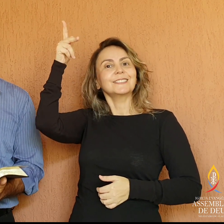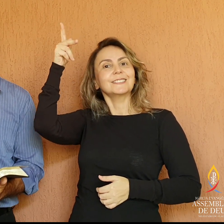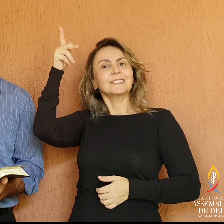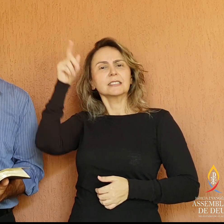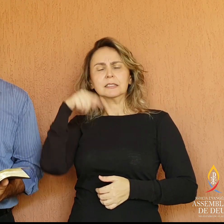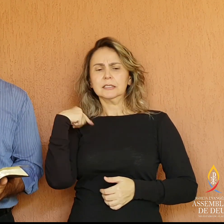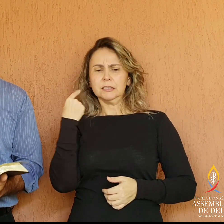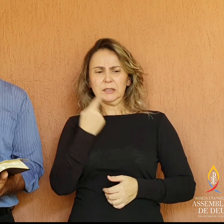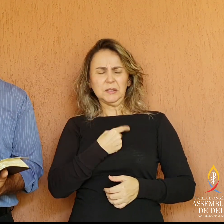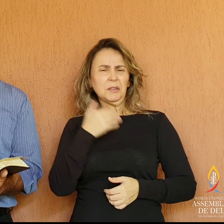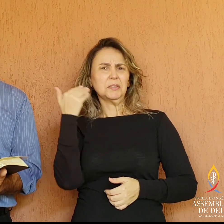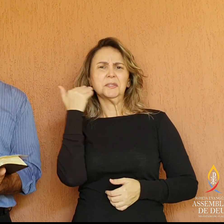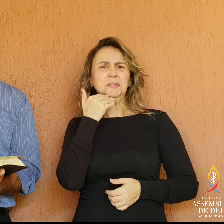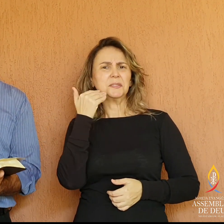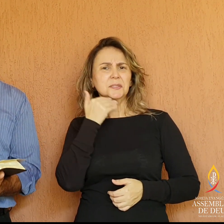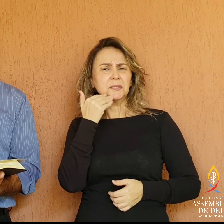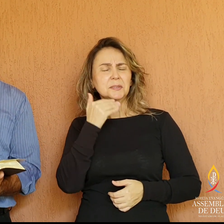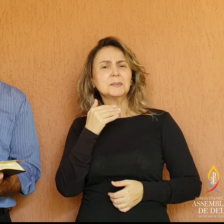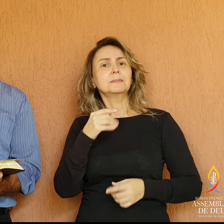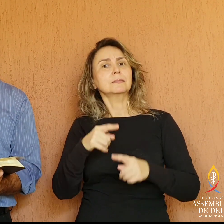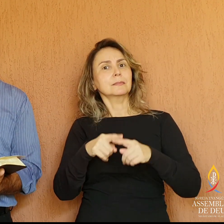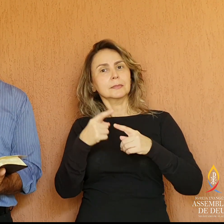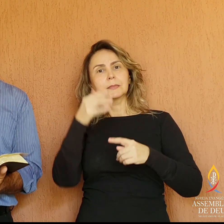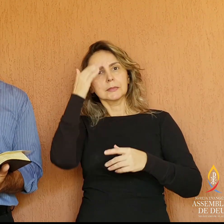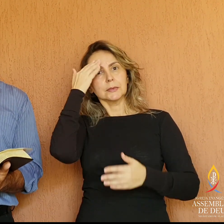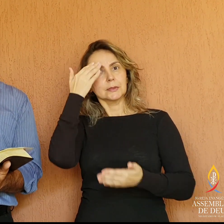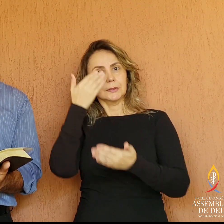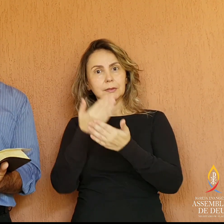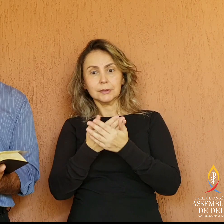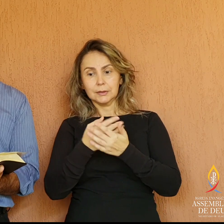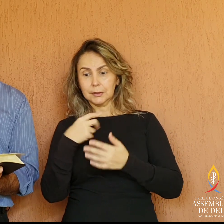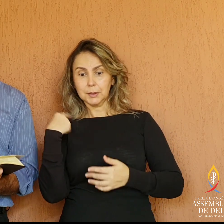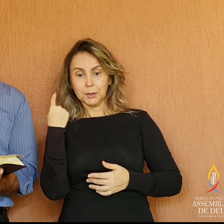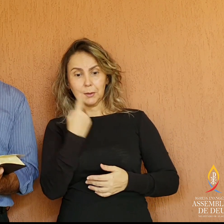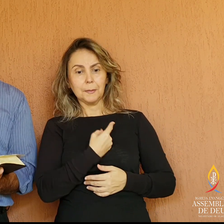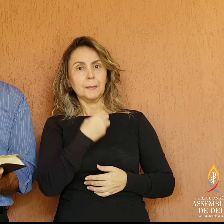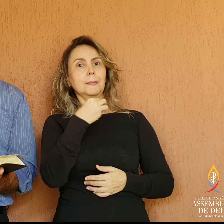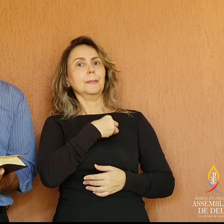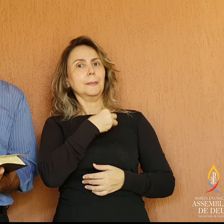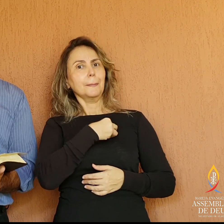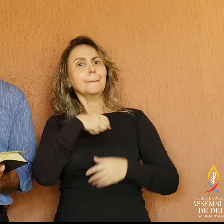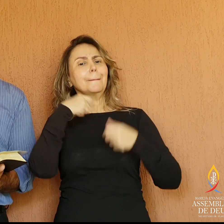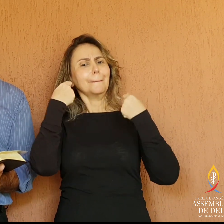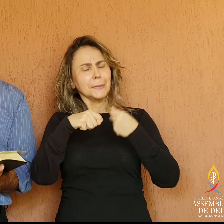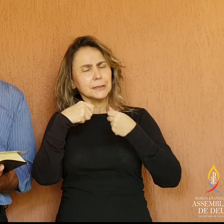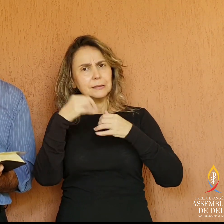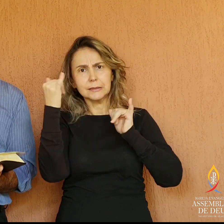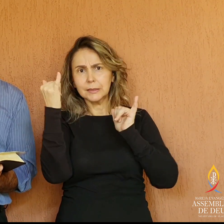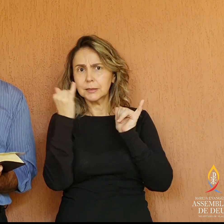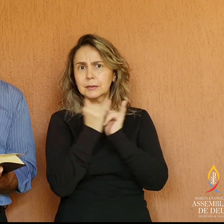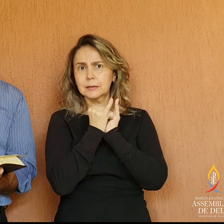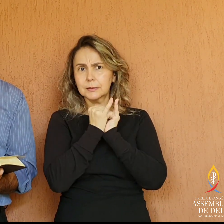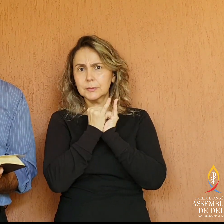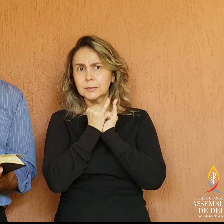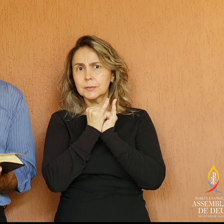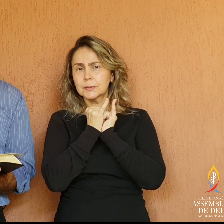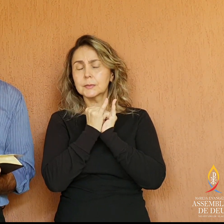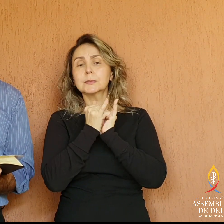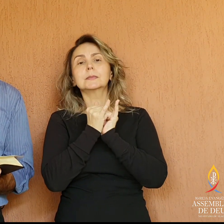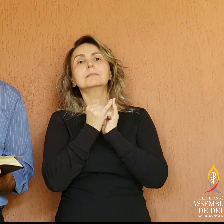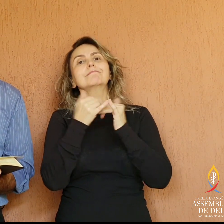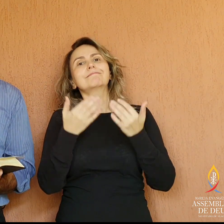não merecemos, mas cremos que somos pecadores e precisamos de perdão. Então Cristo tem